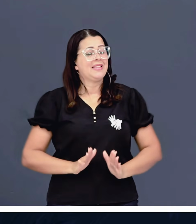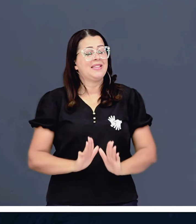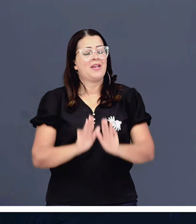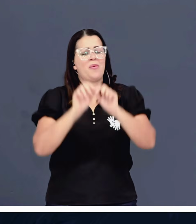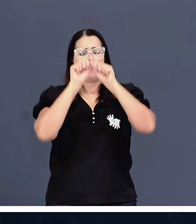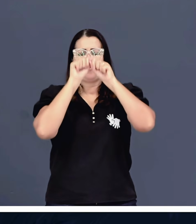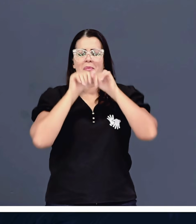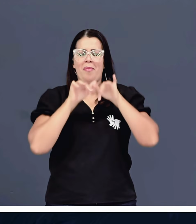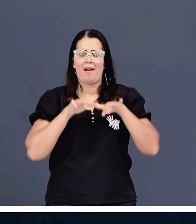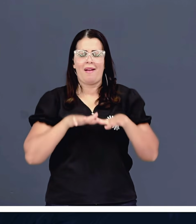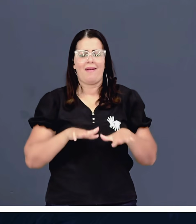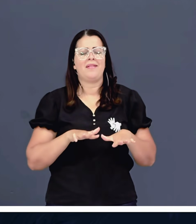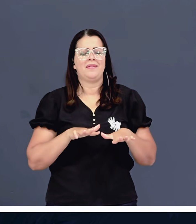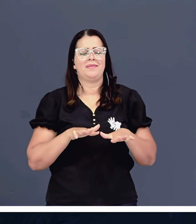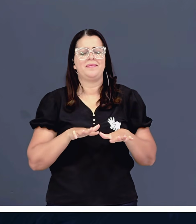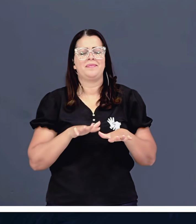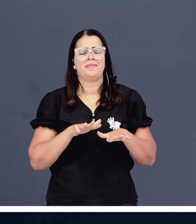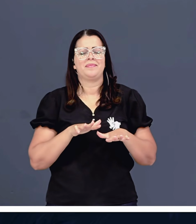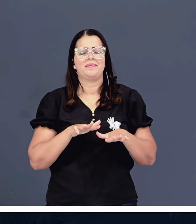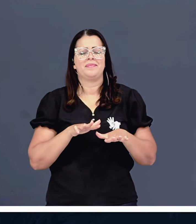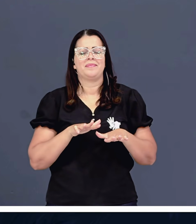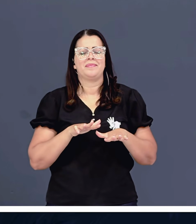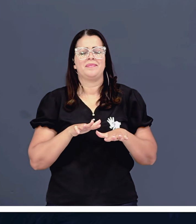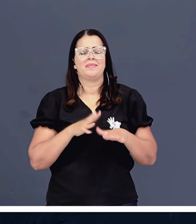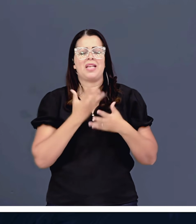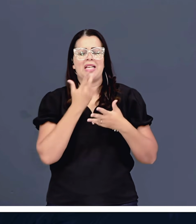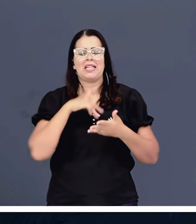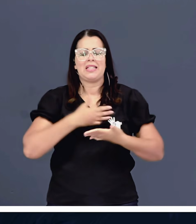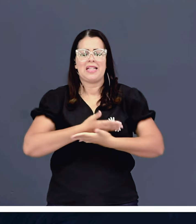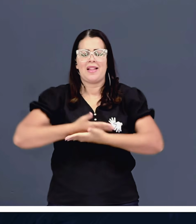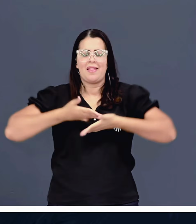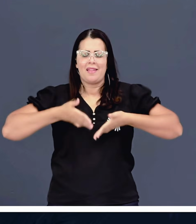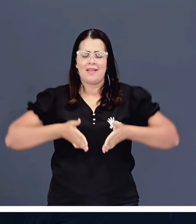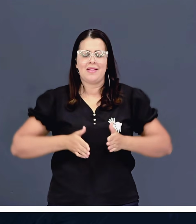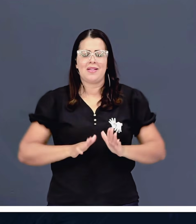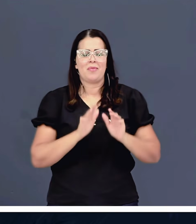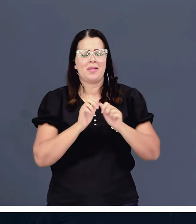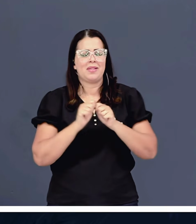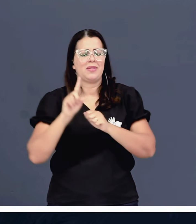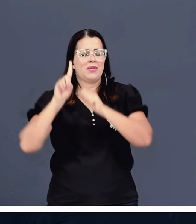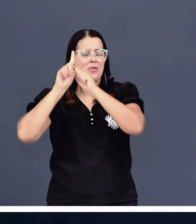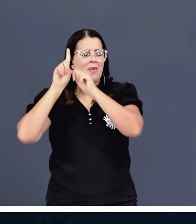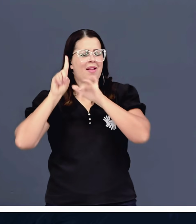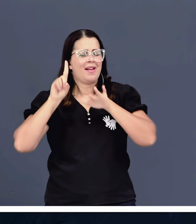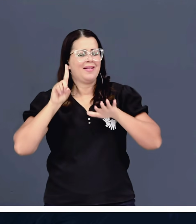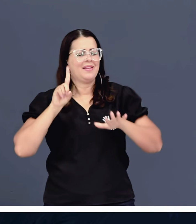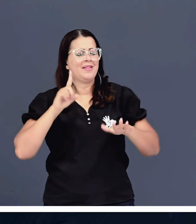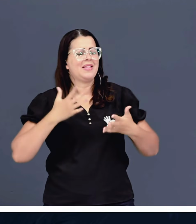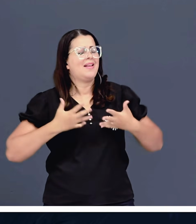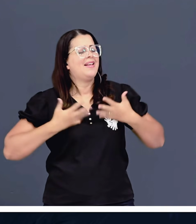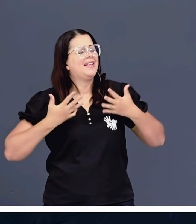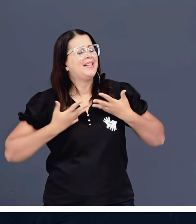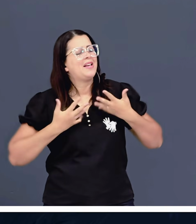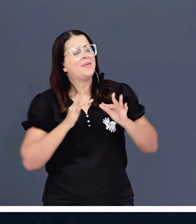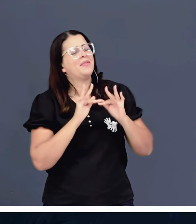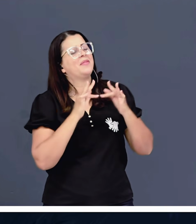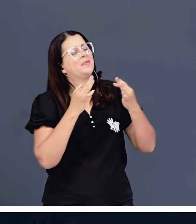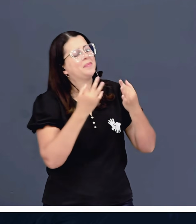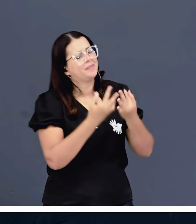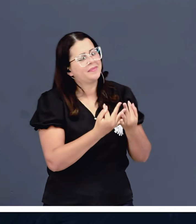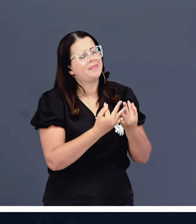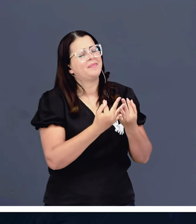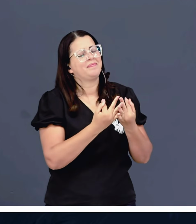bênção, ele nasceu para ser abençoado, ele nasceu para ser alegria para os seus pais, para a